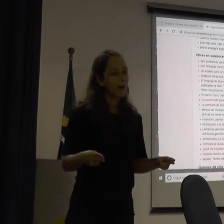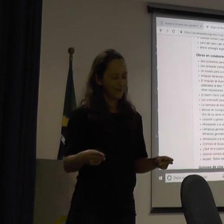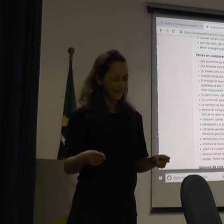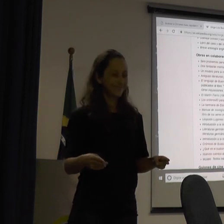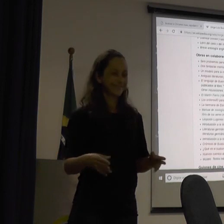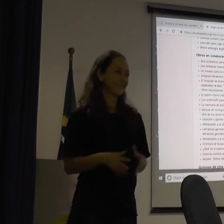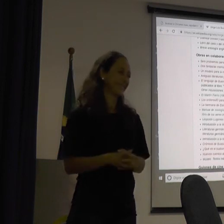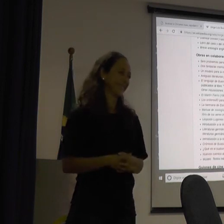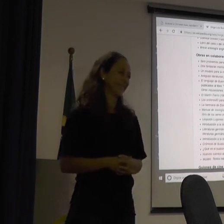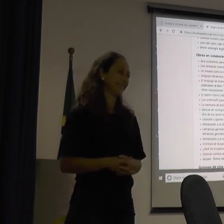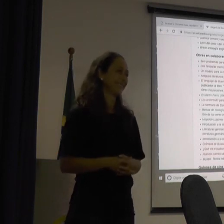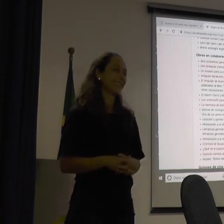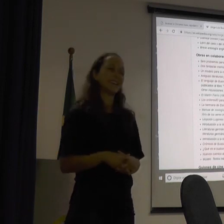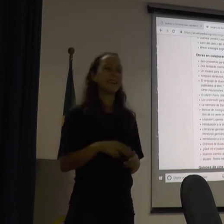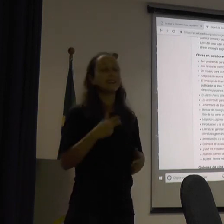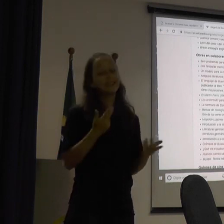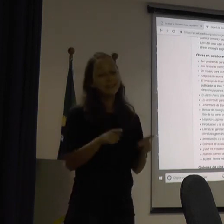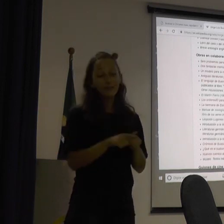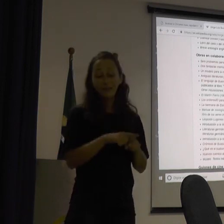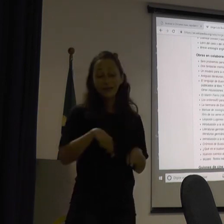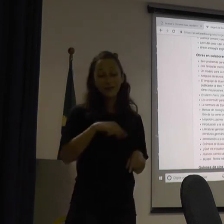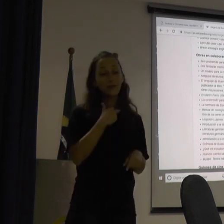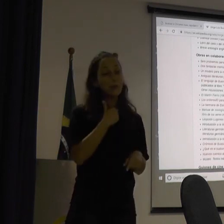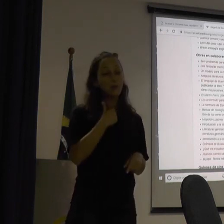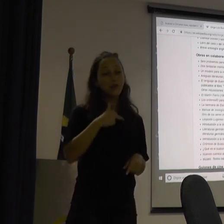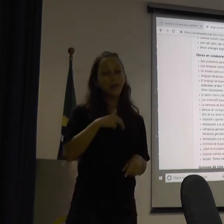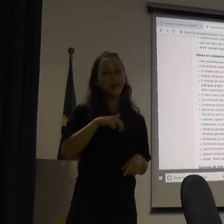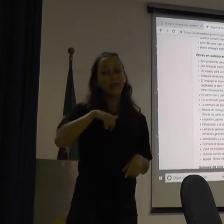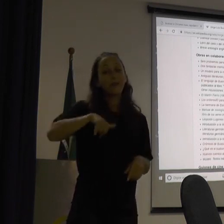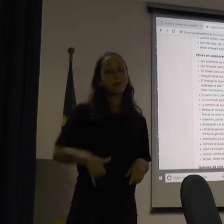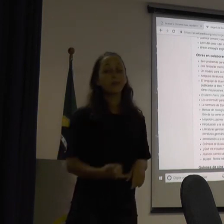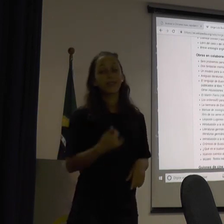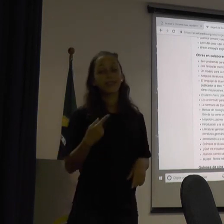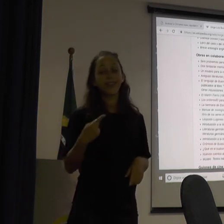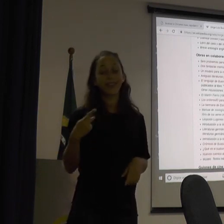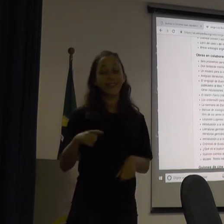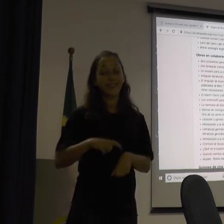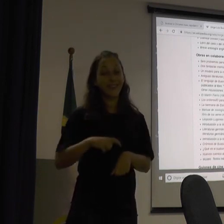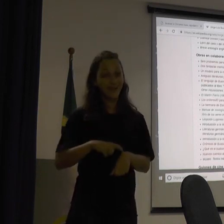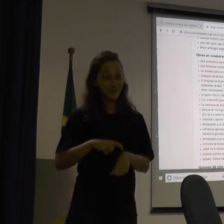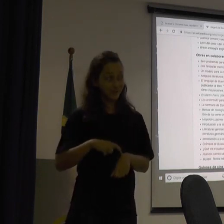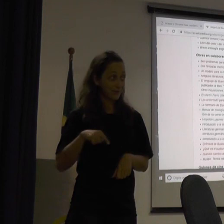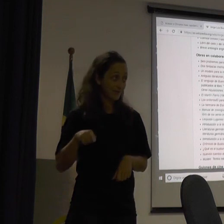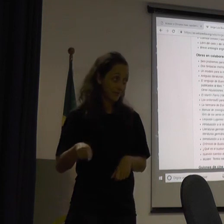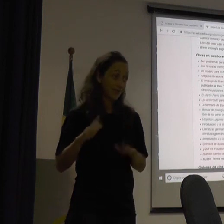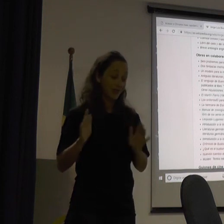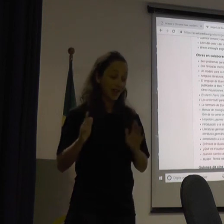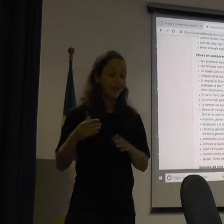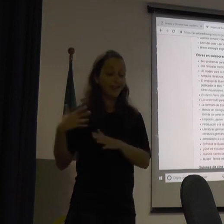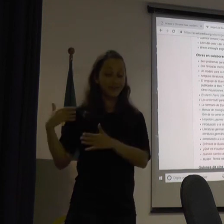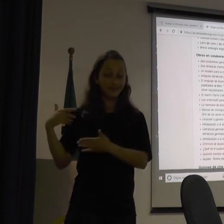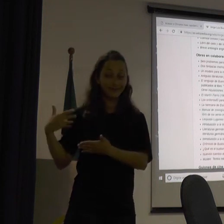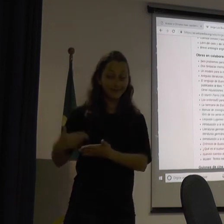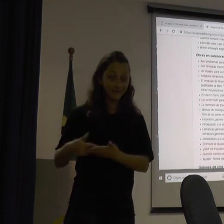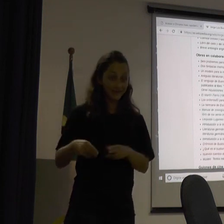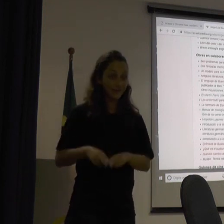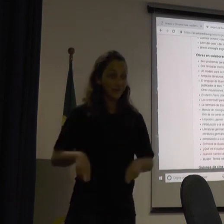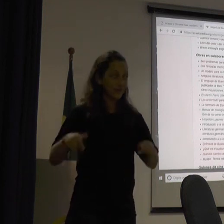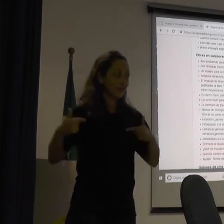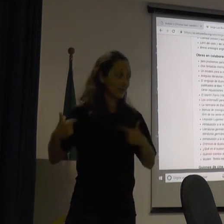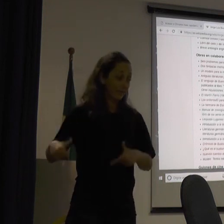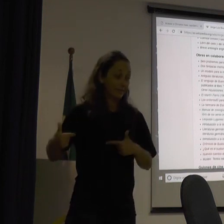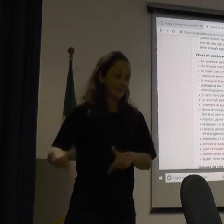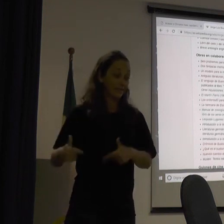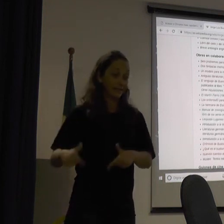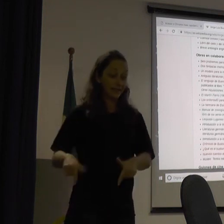Não abusar demais, né? Com tantas atividades já teve. Essa é a última. Ah, que maravilha. Então acabou bem,